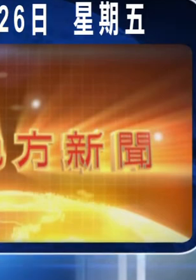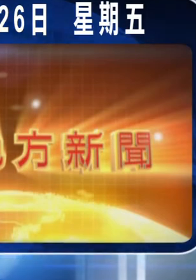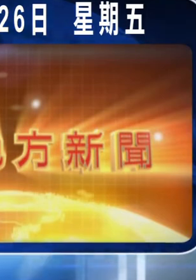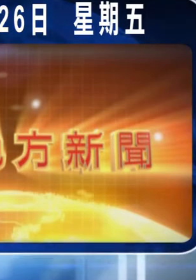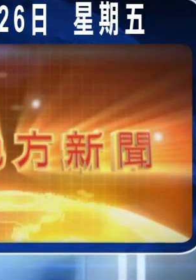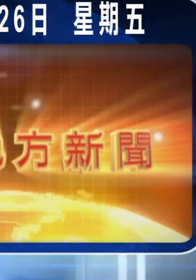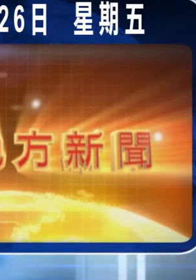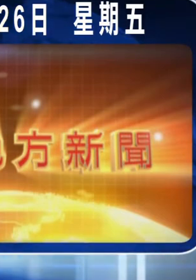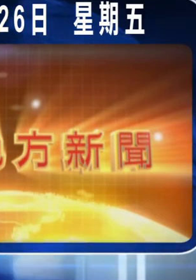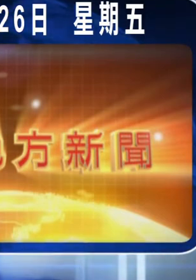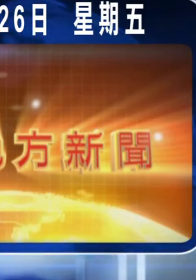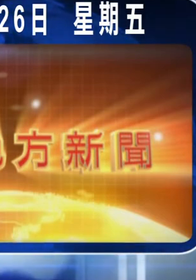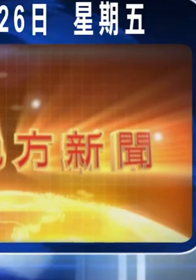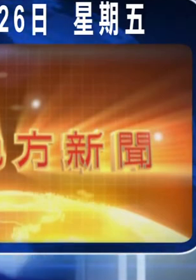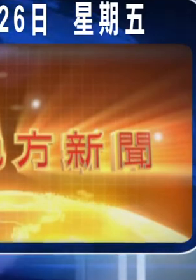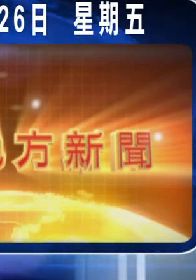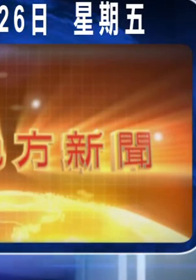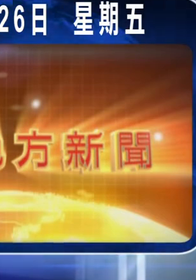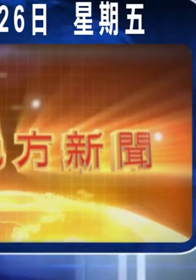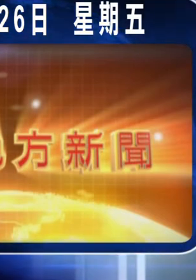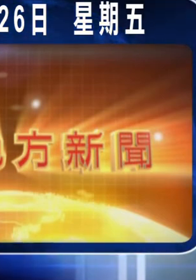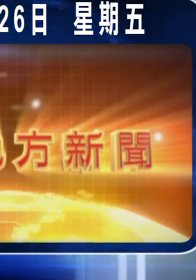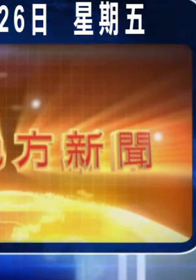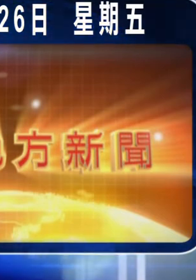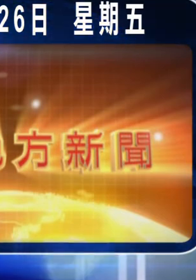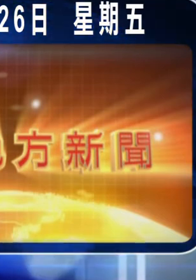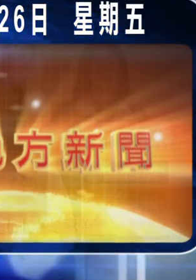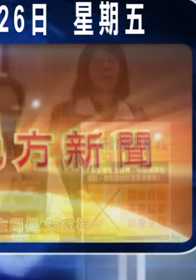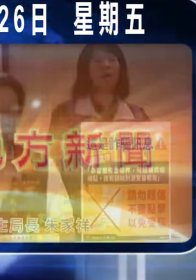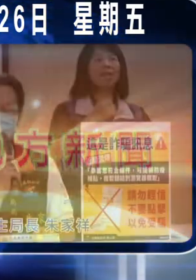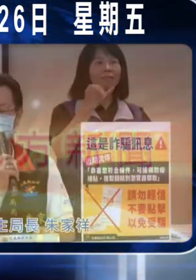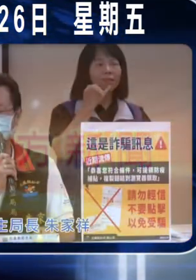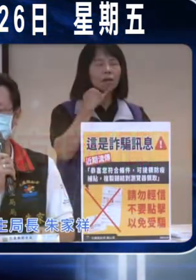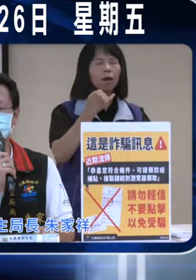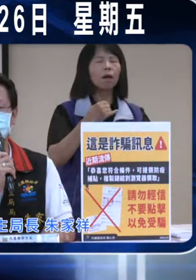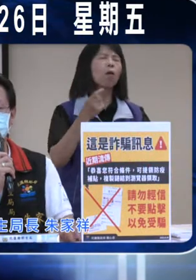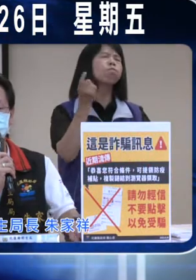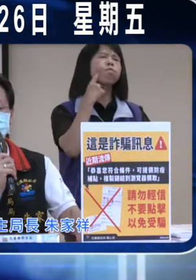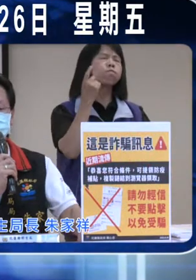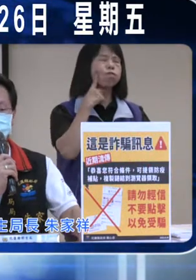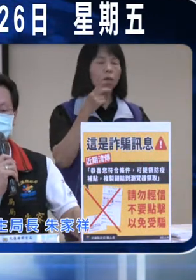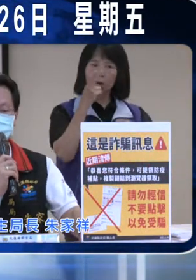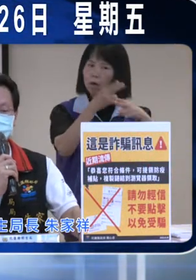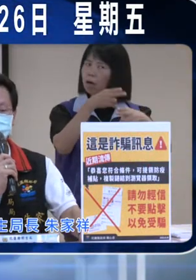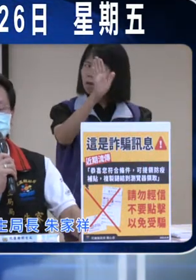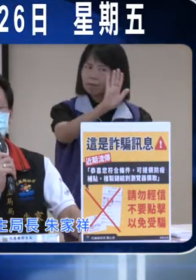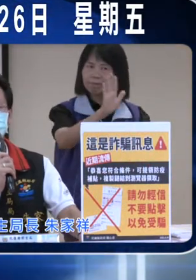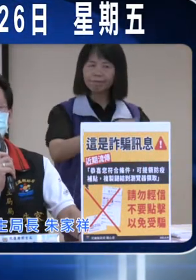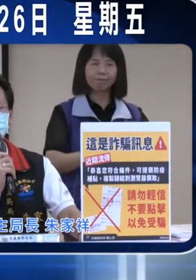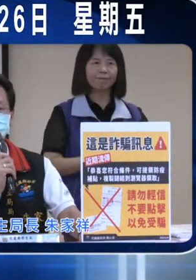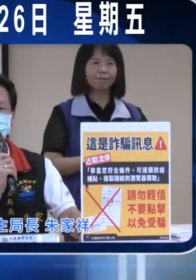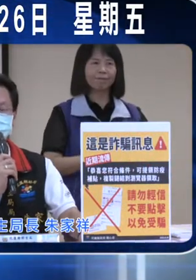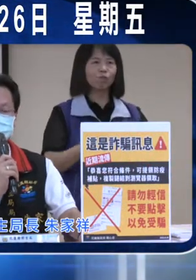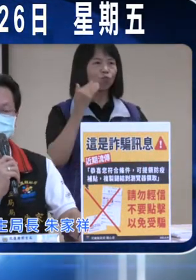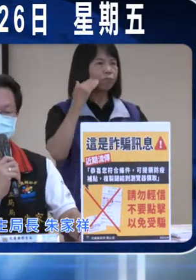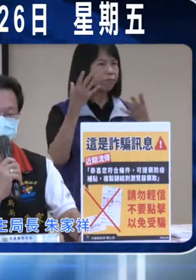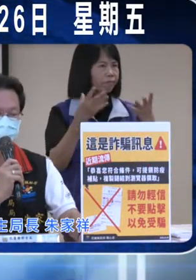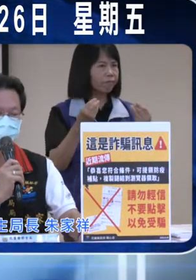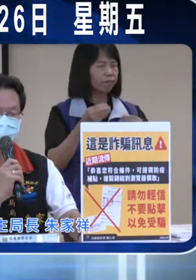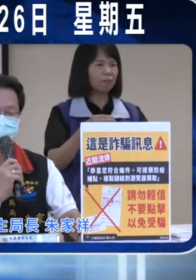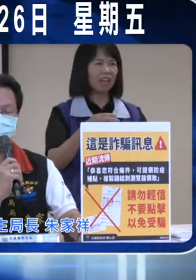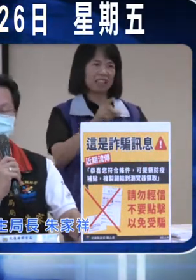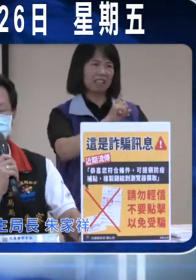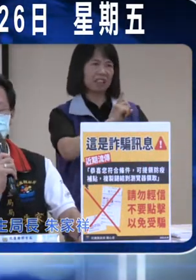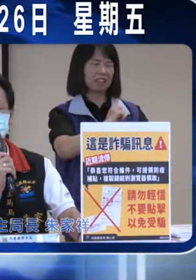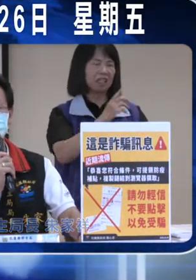情诈骗讯息多，近日就有民众收到卫福部所提出提供确诊者3到5万元补助金的假讯息。花莲